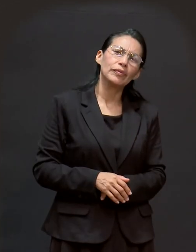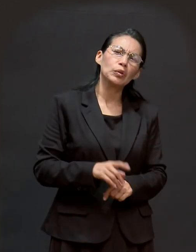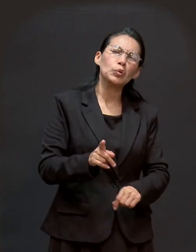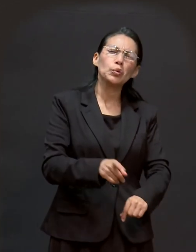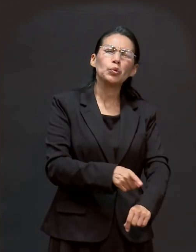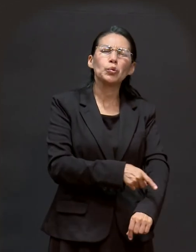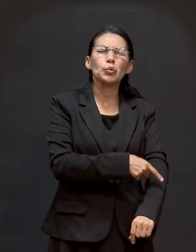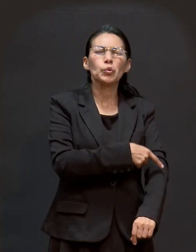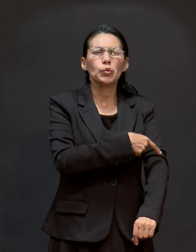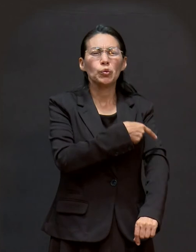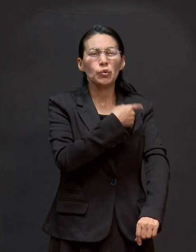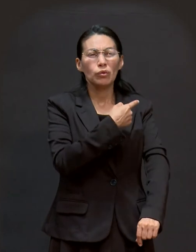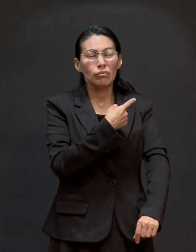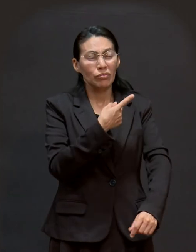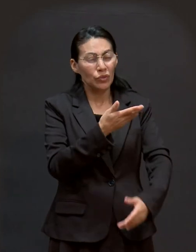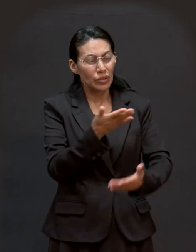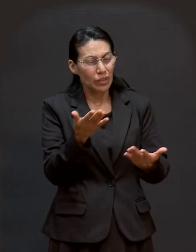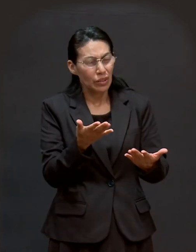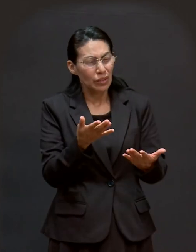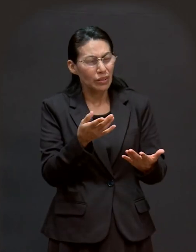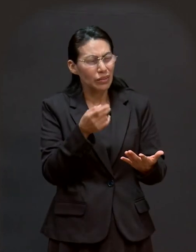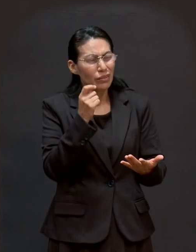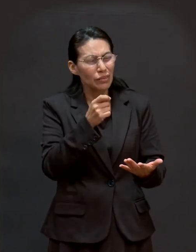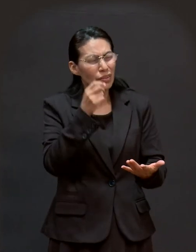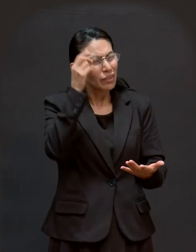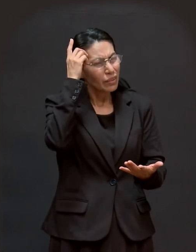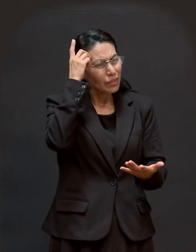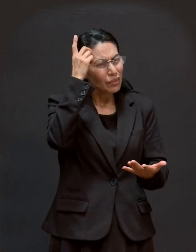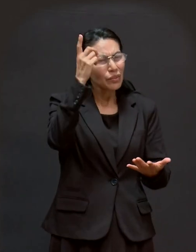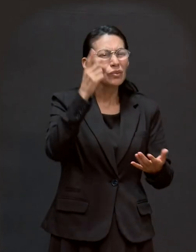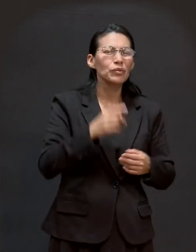que ha llegado a ser dios para ustedes